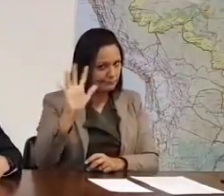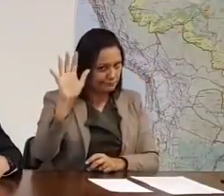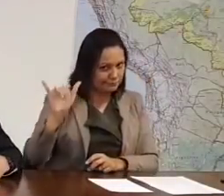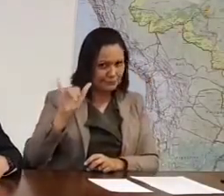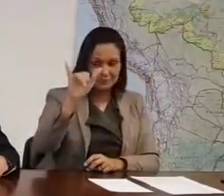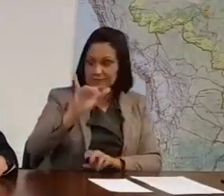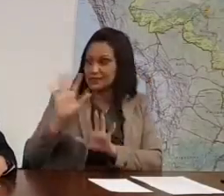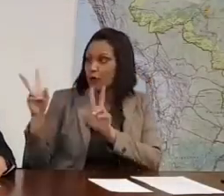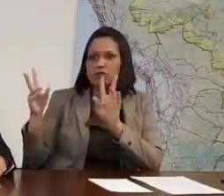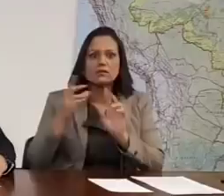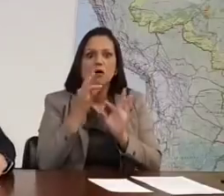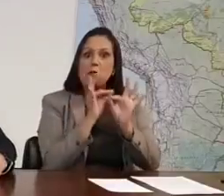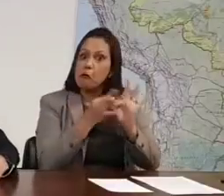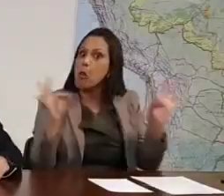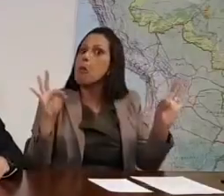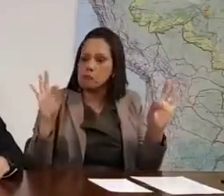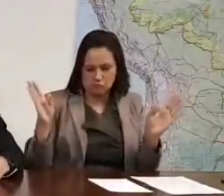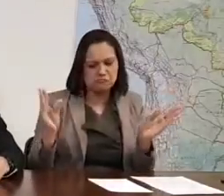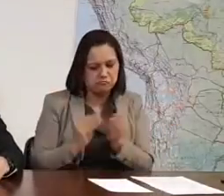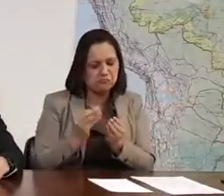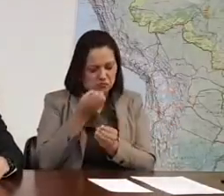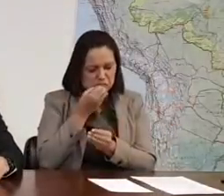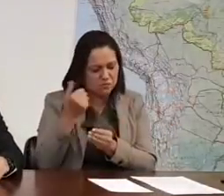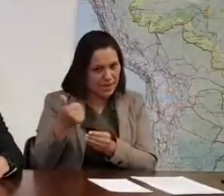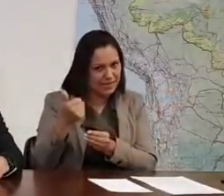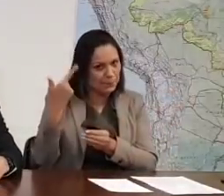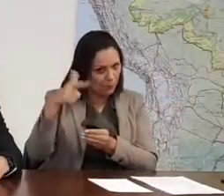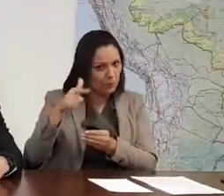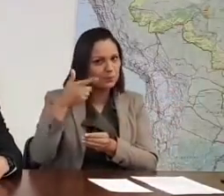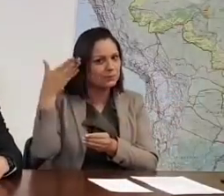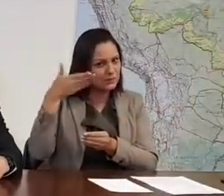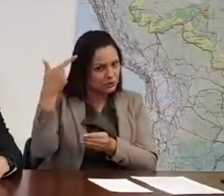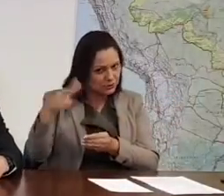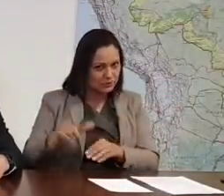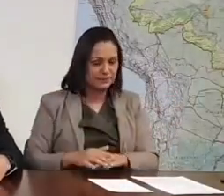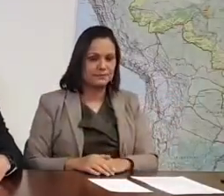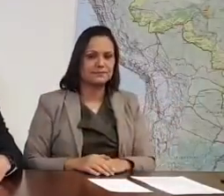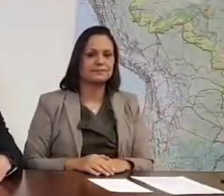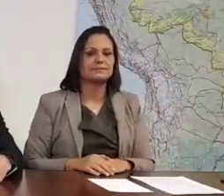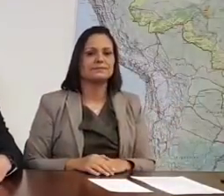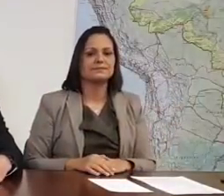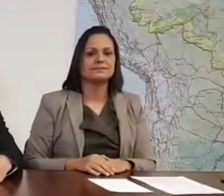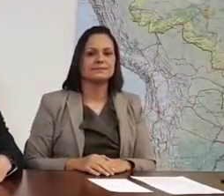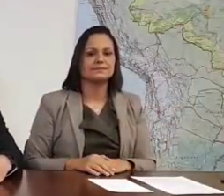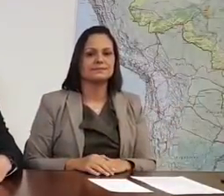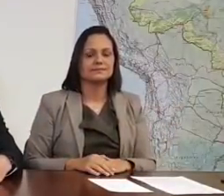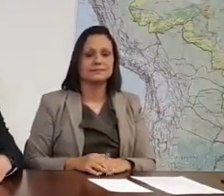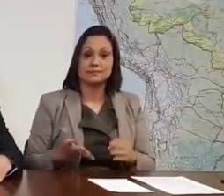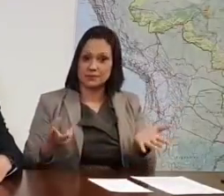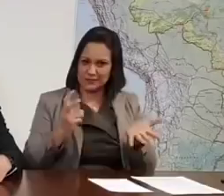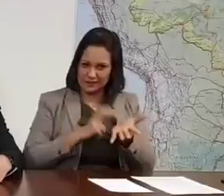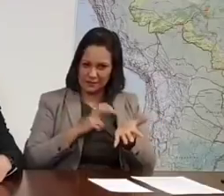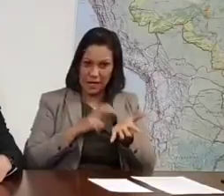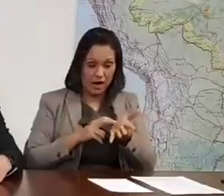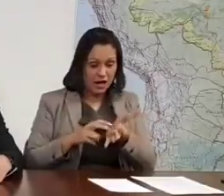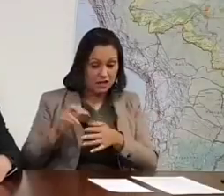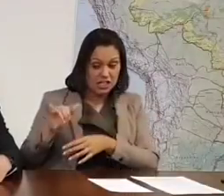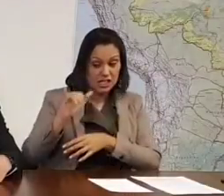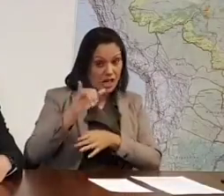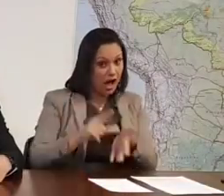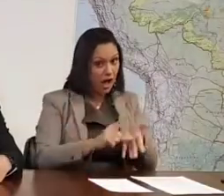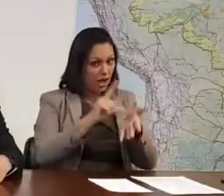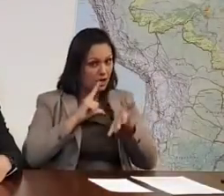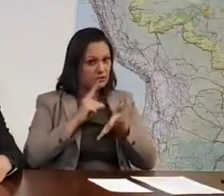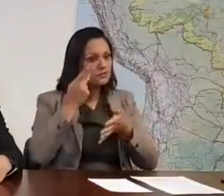Volto. Falou muito aqui, falou bem. Hoje de manhã também, antes de viajar para Cascavel, recebemos a